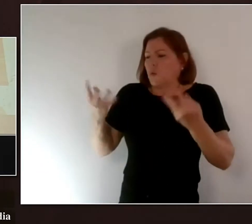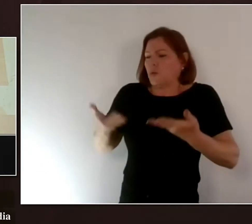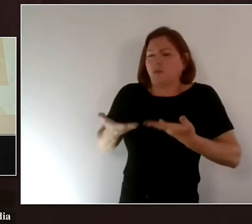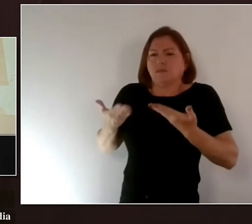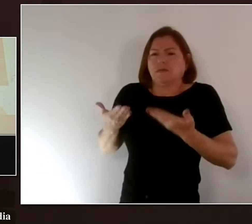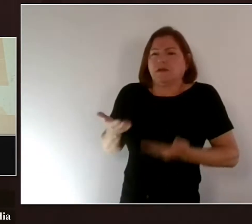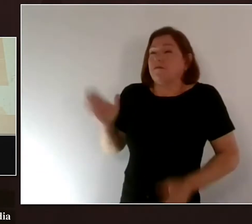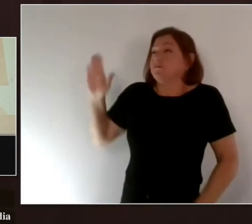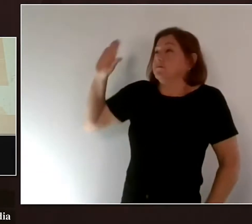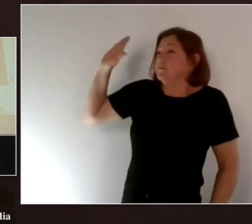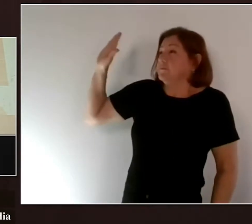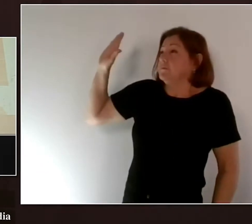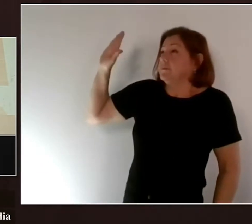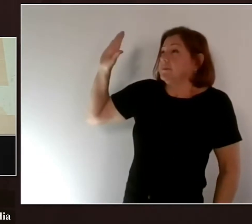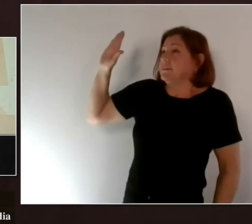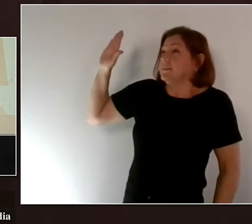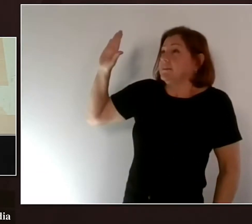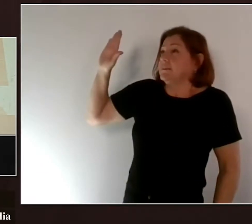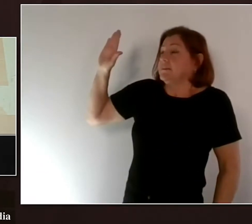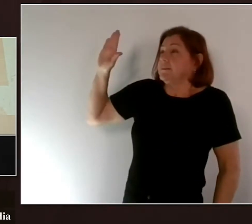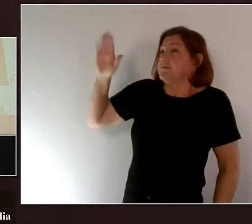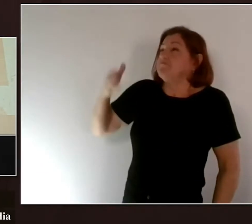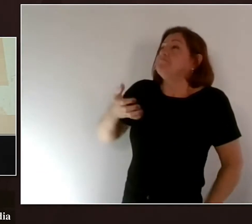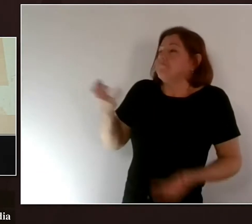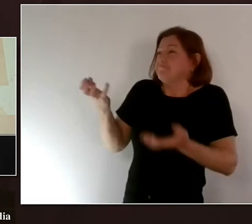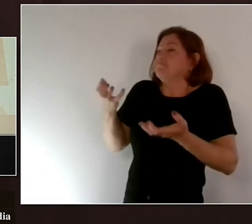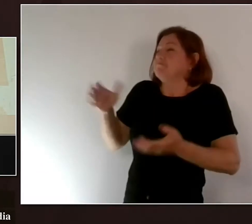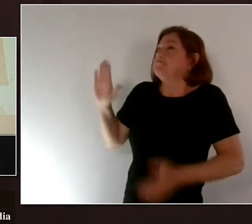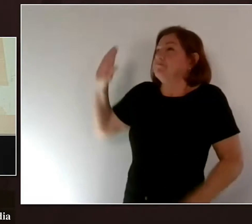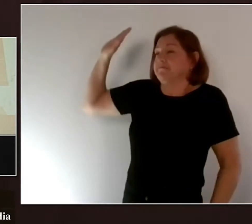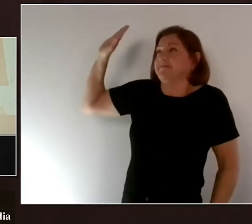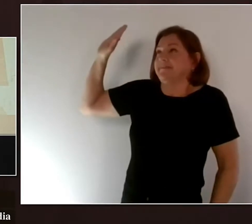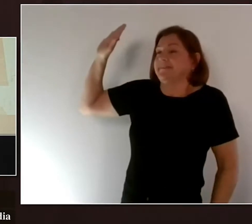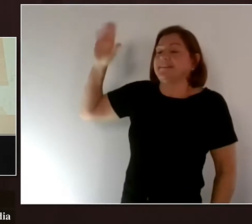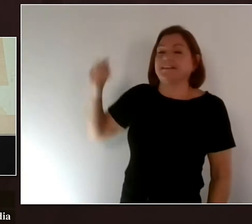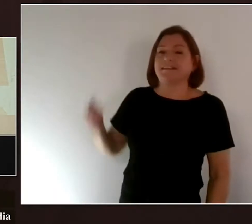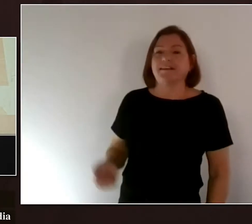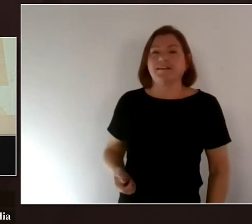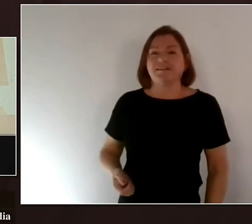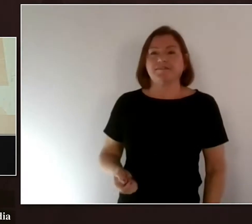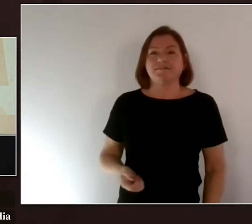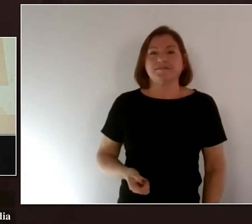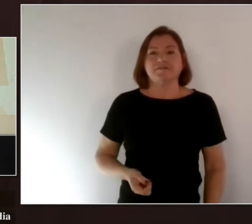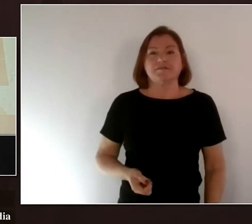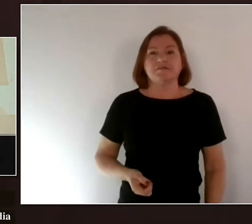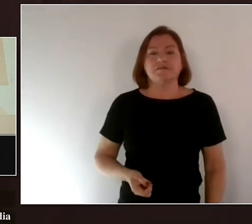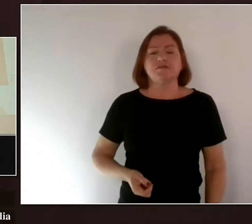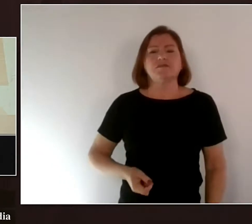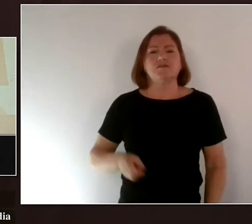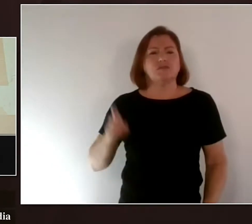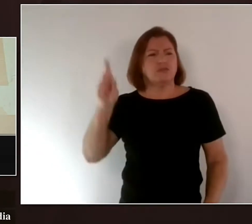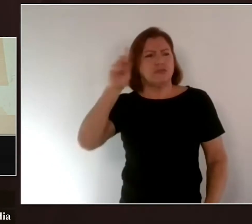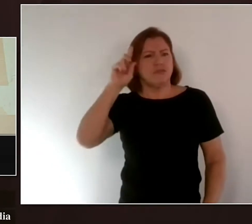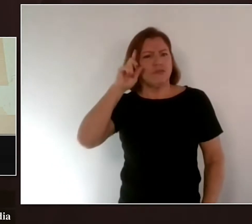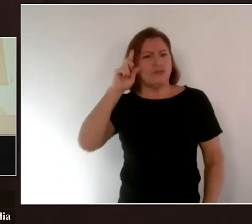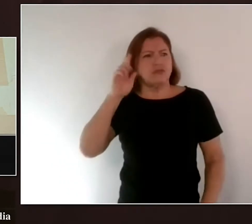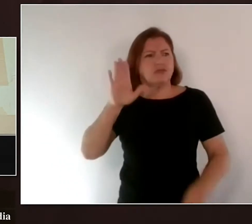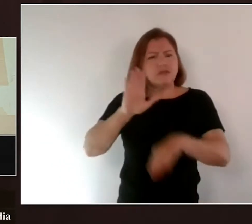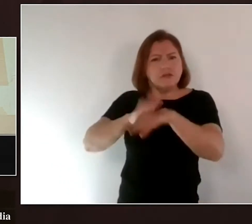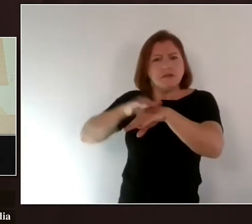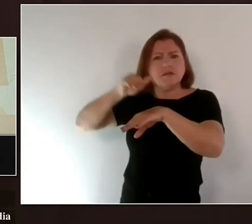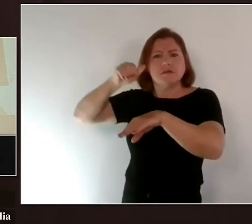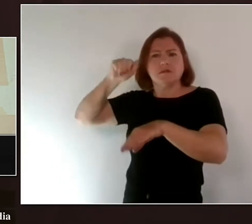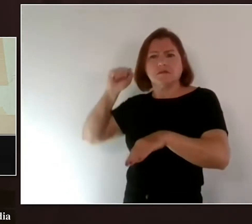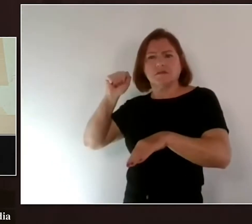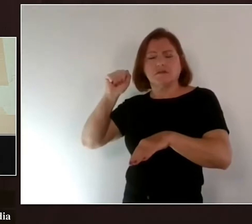voluntariamente, tá? Então, no dia da convocação, irmãos, isso é muito importante. Sabe